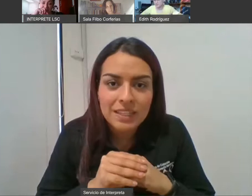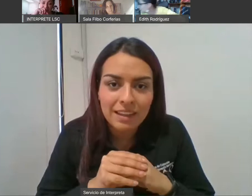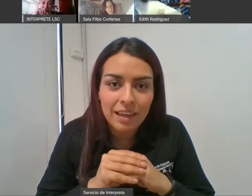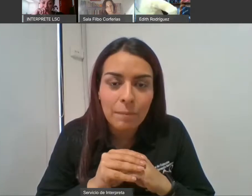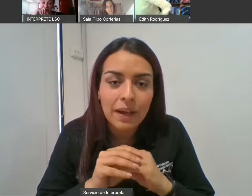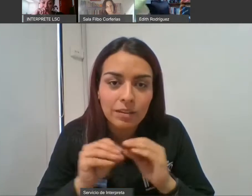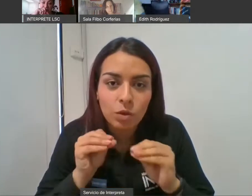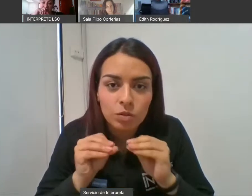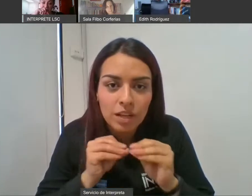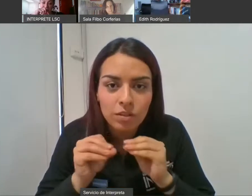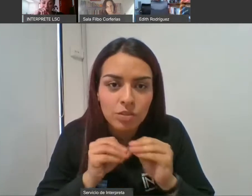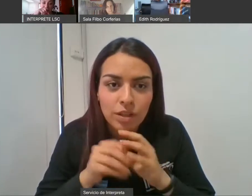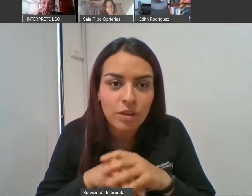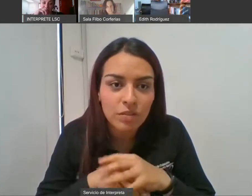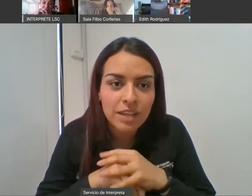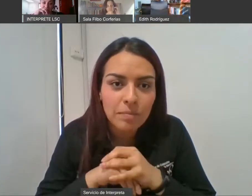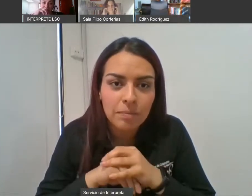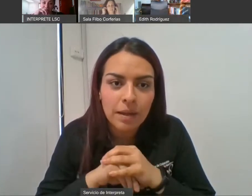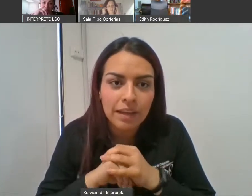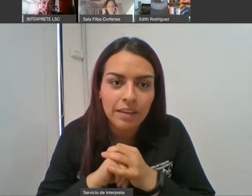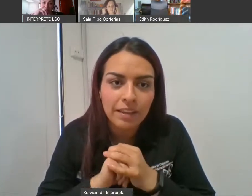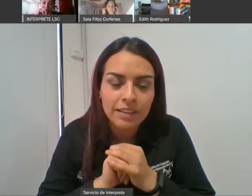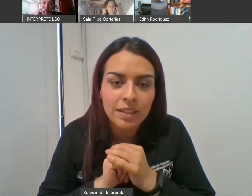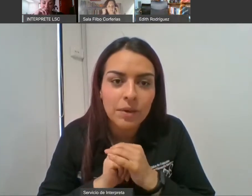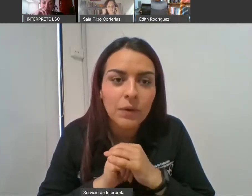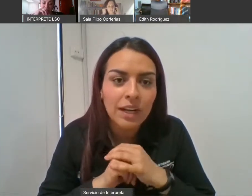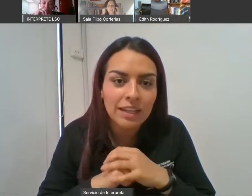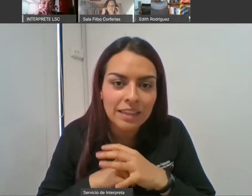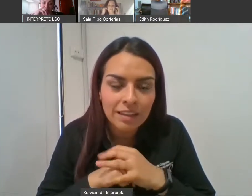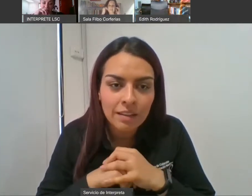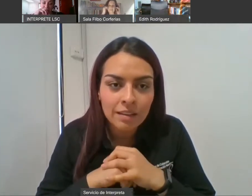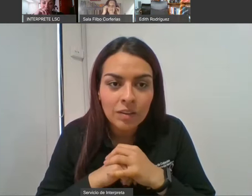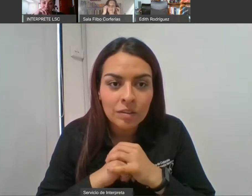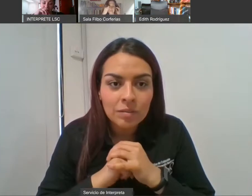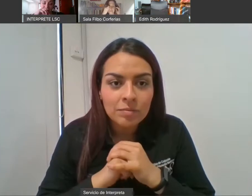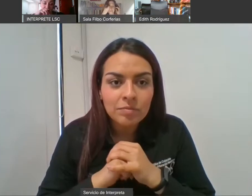Voy a empezar que todos la conexión a Wi-Fi para que esté mejor la red.